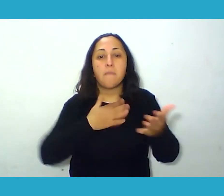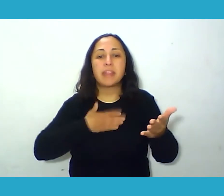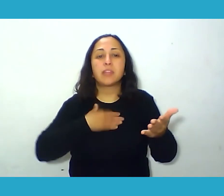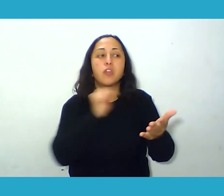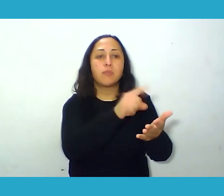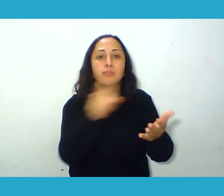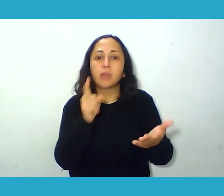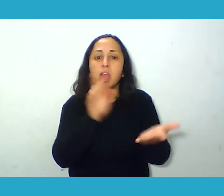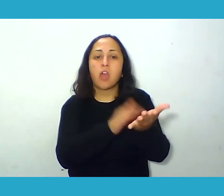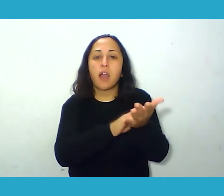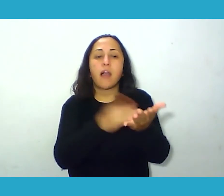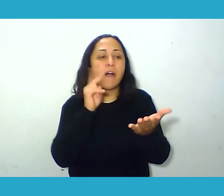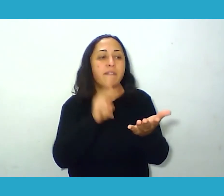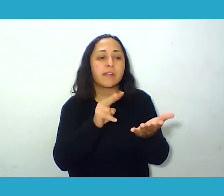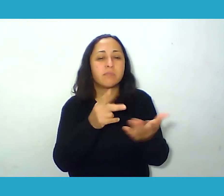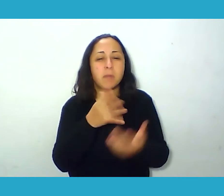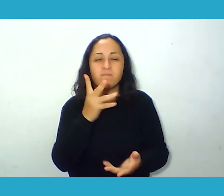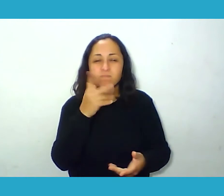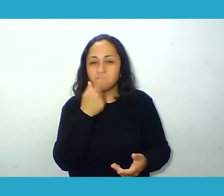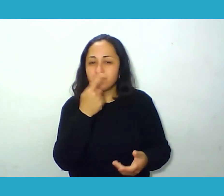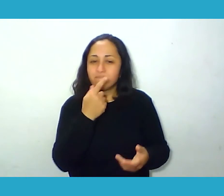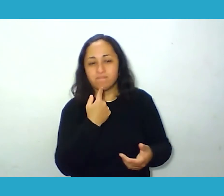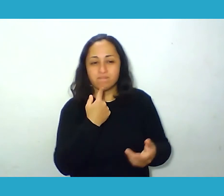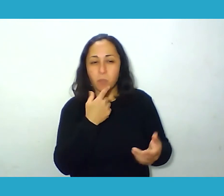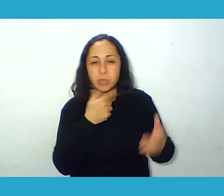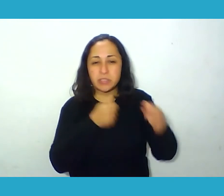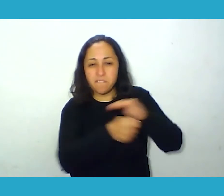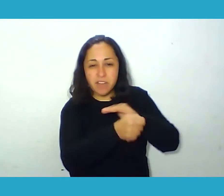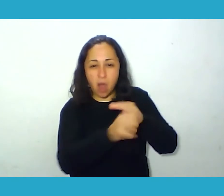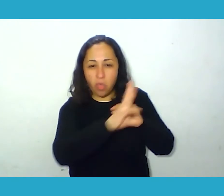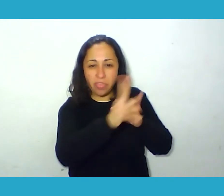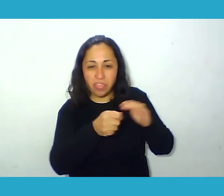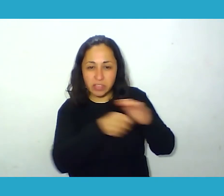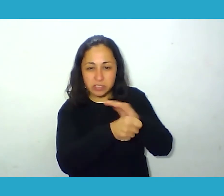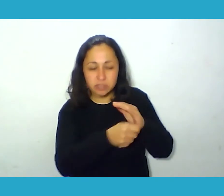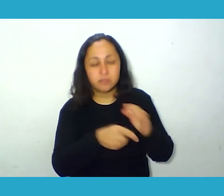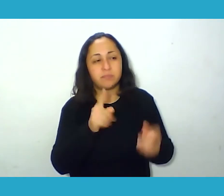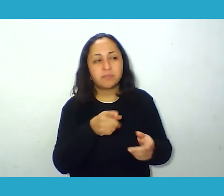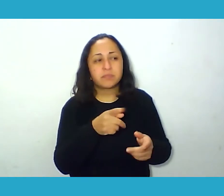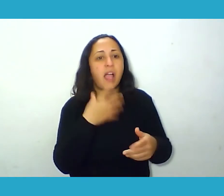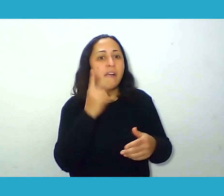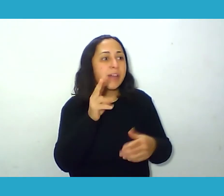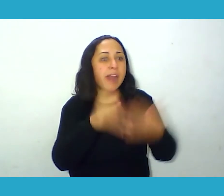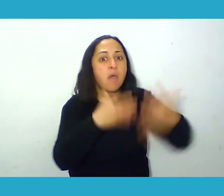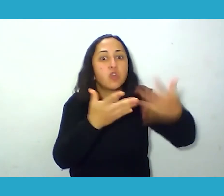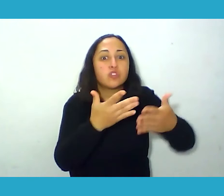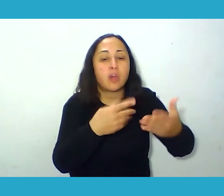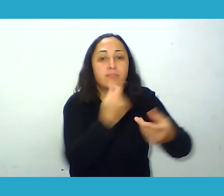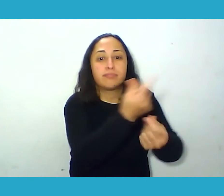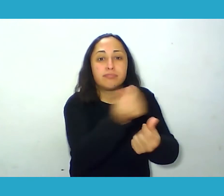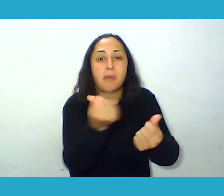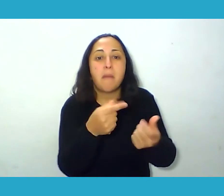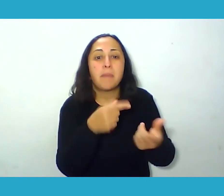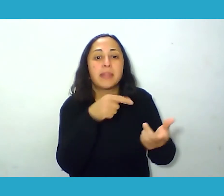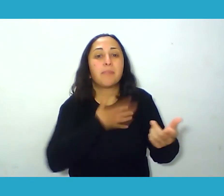esto tiene mucho olor a fraude, a soborno. Por eso quiere saber la evolución patrimonial de cada intendente y concejales que